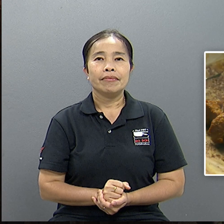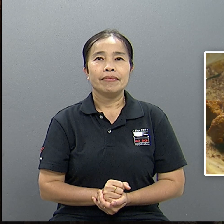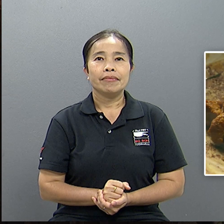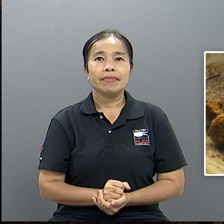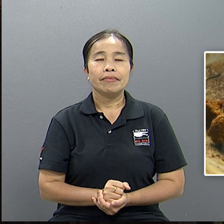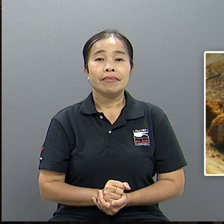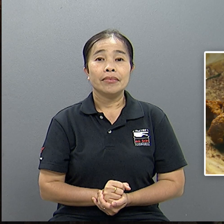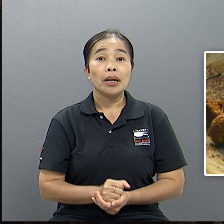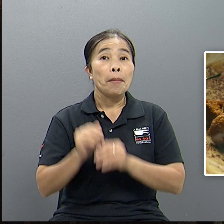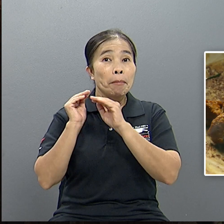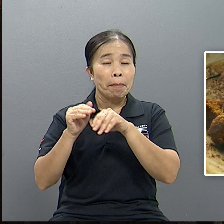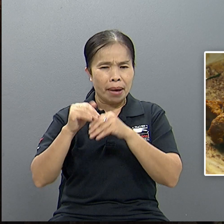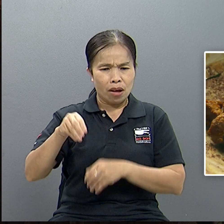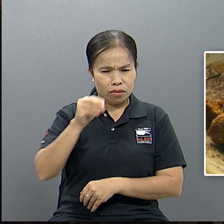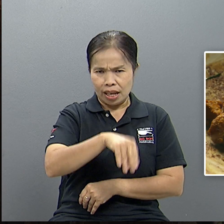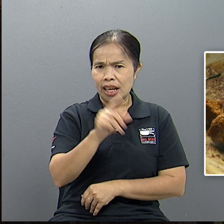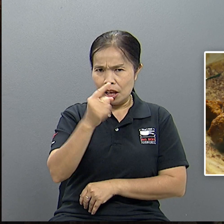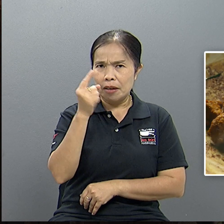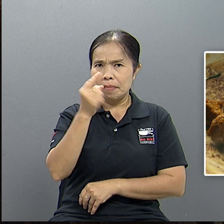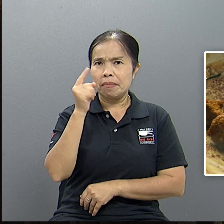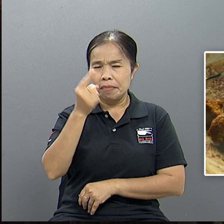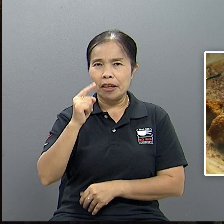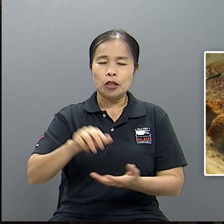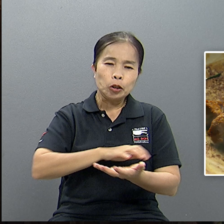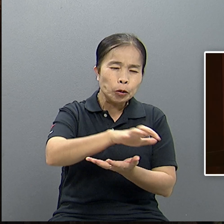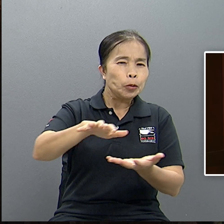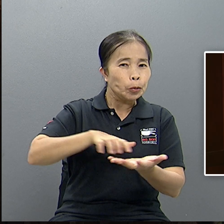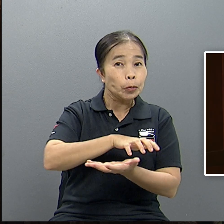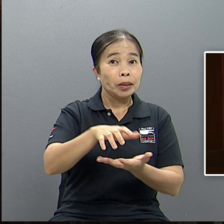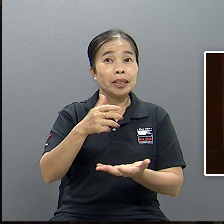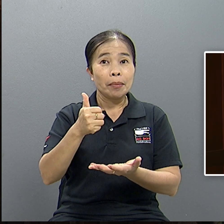กะทิลงไปอีกแล้วเมื่อไหร่จะได้กลิ้งคะคุณแม